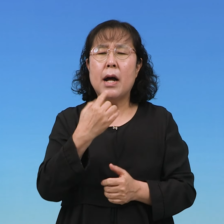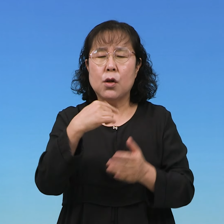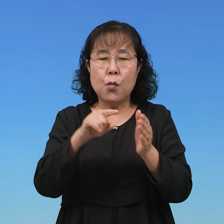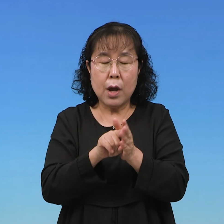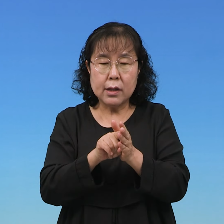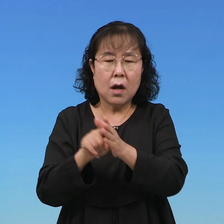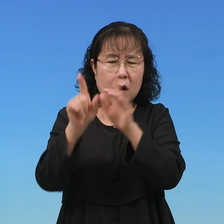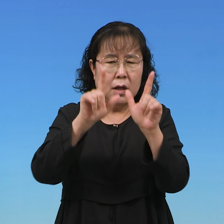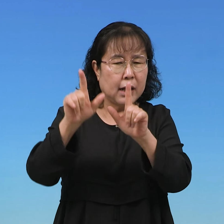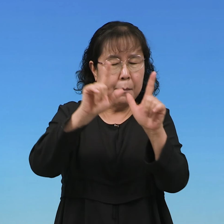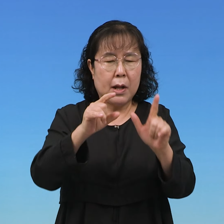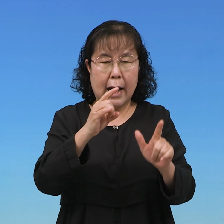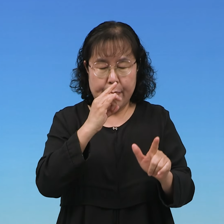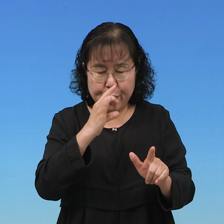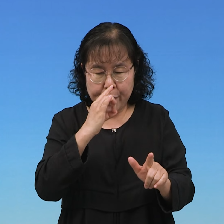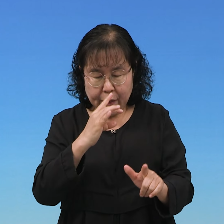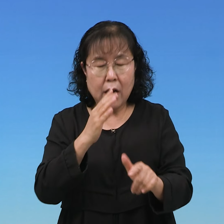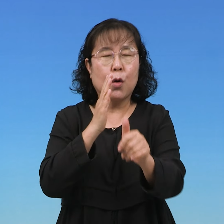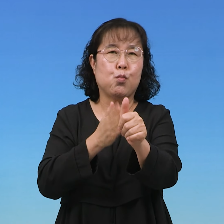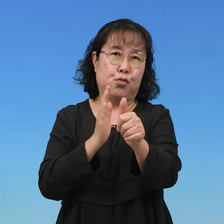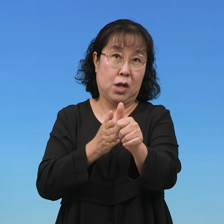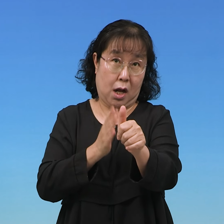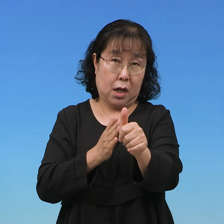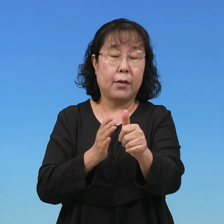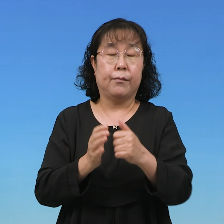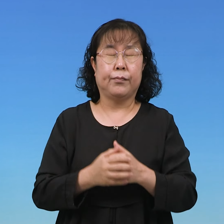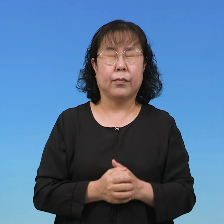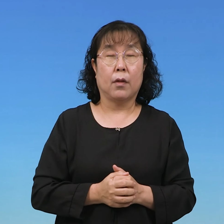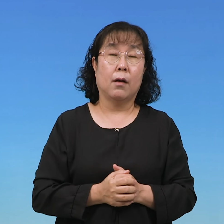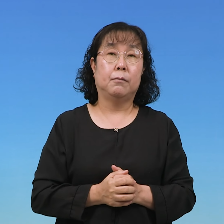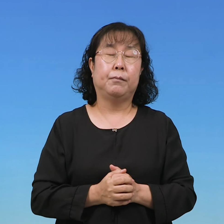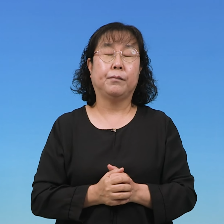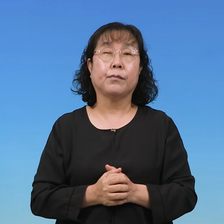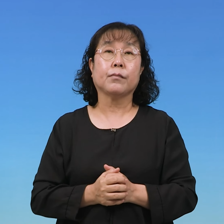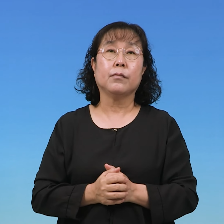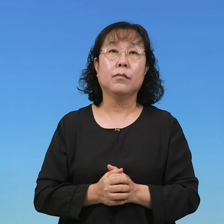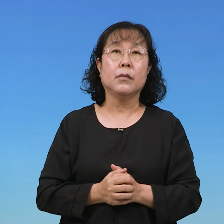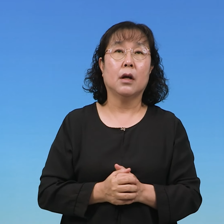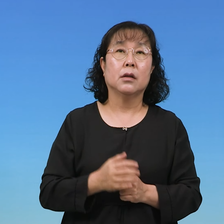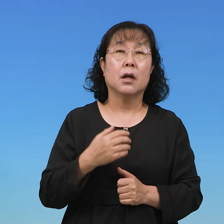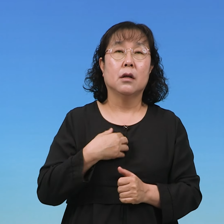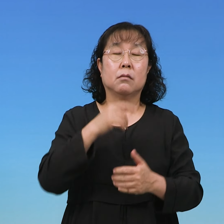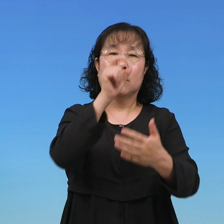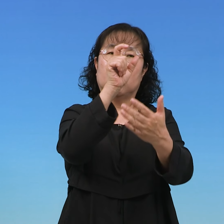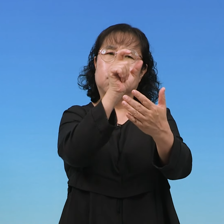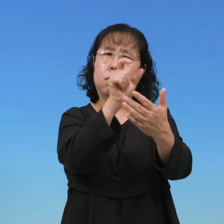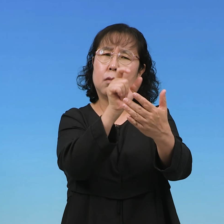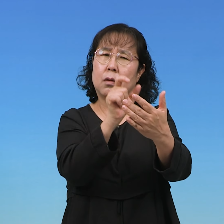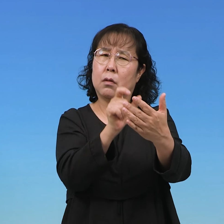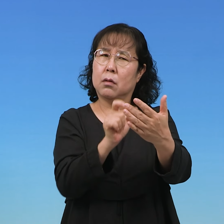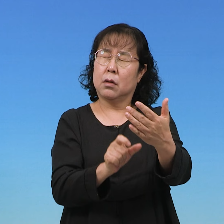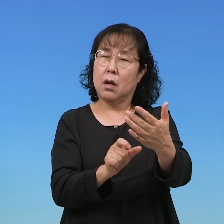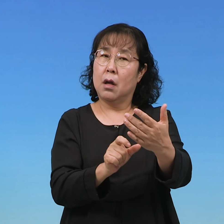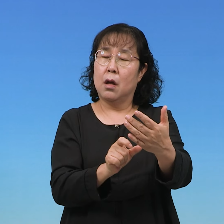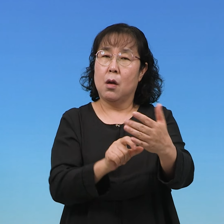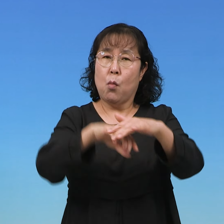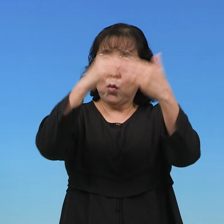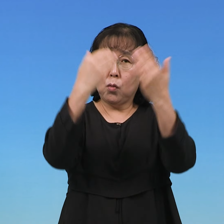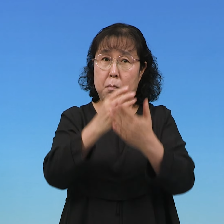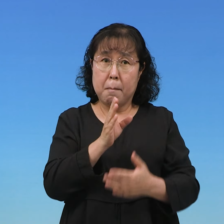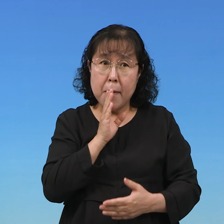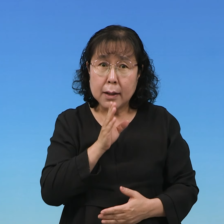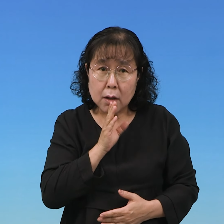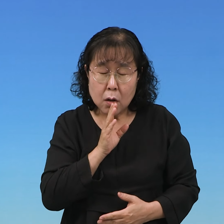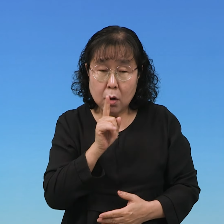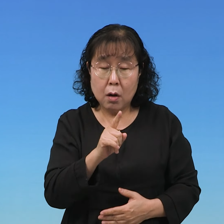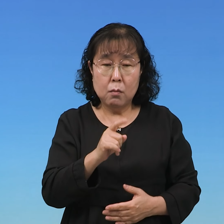그렇게 이제 권면하는 그 내용인데요. 제가 아무리 봐도 이분이 열거하는 것들에서 잘못된 게 하나도